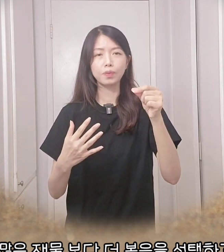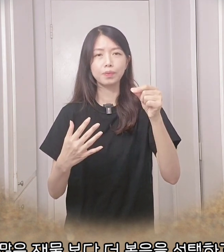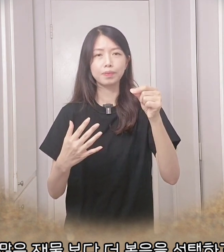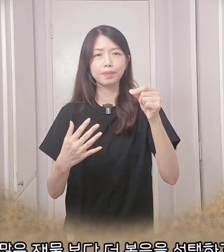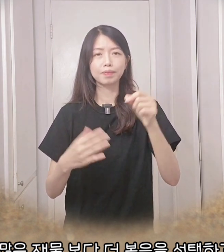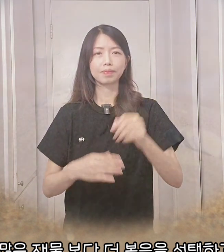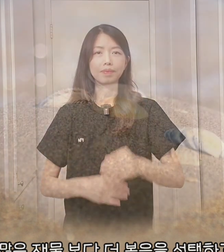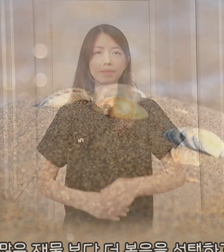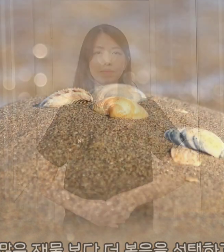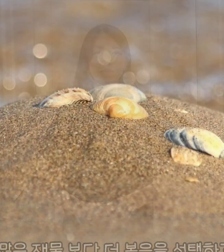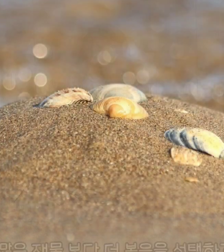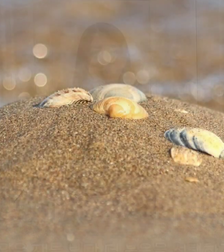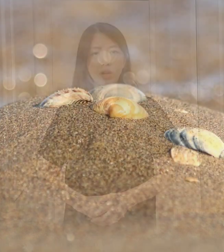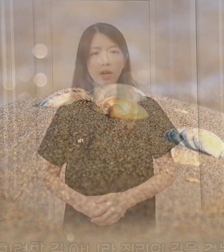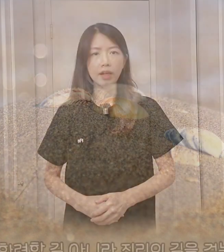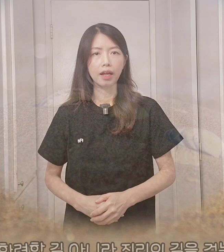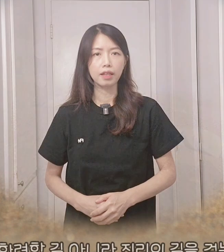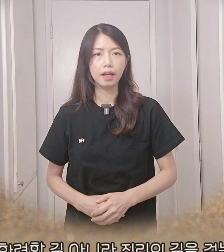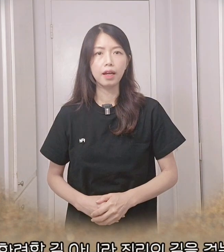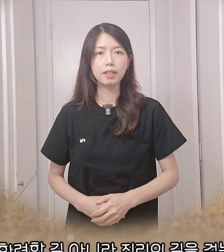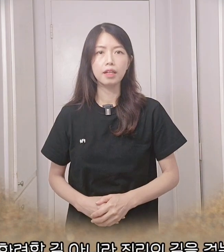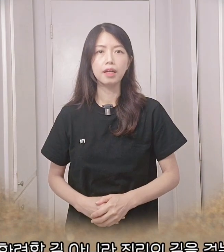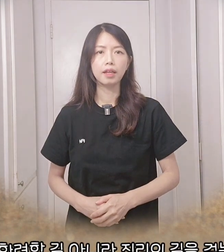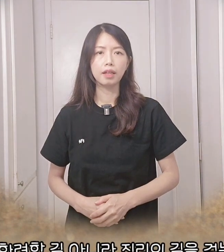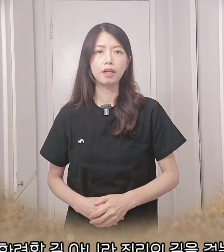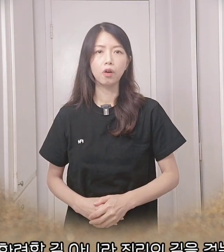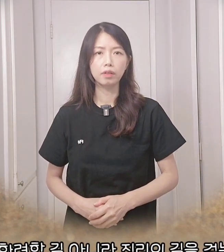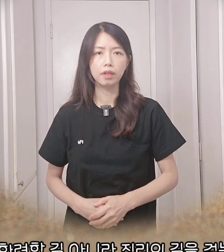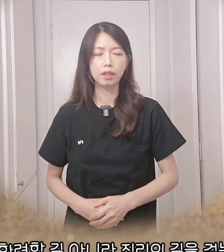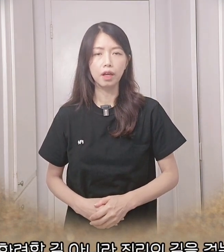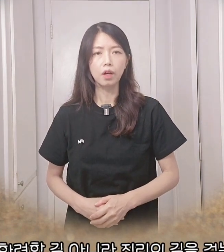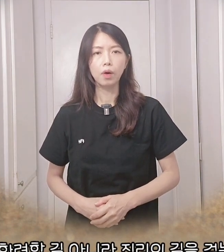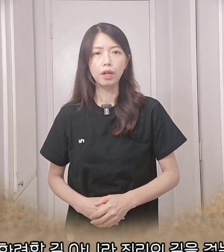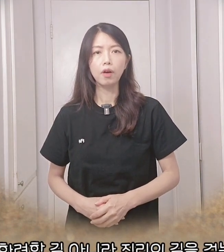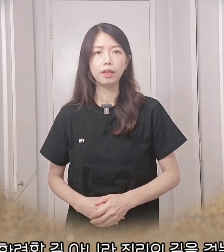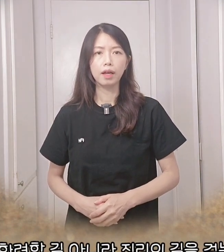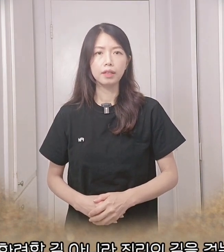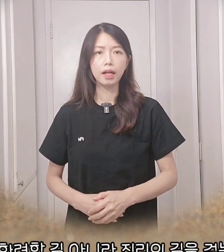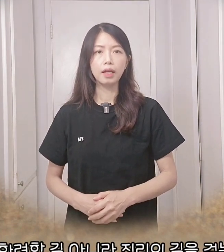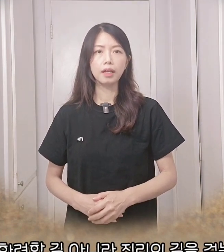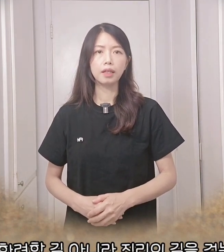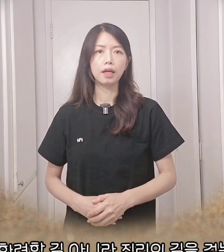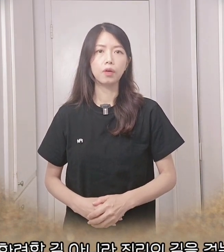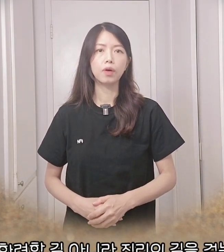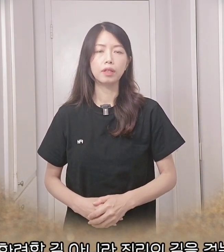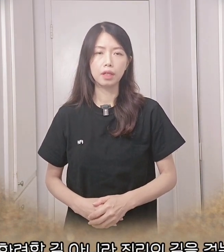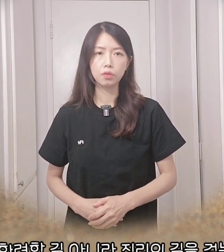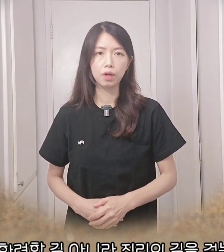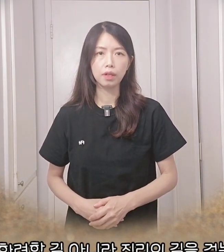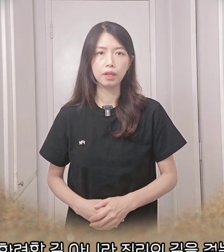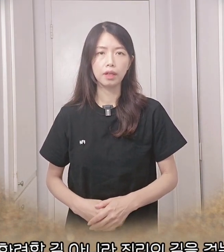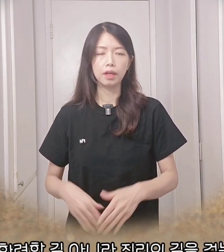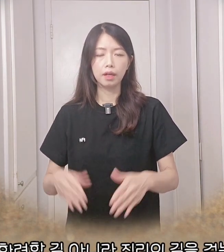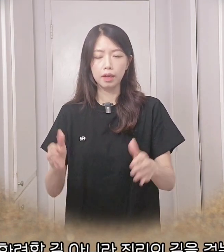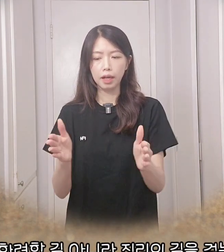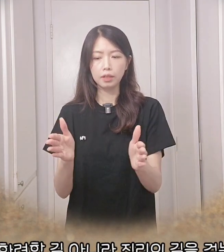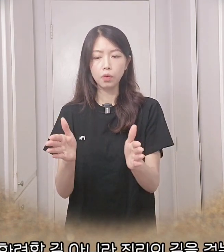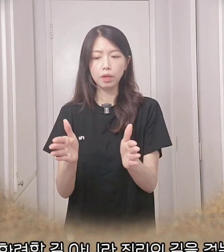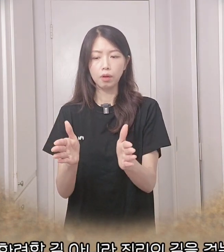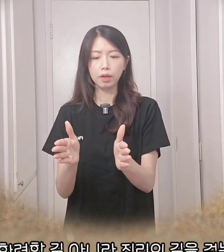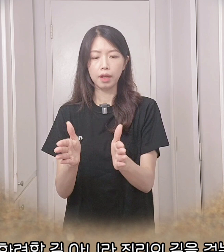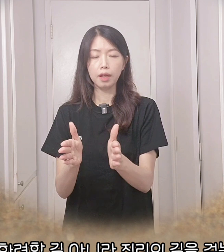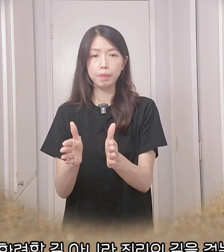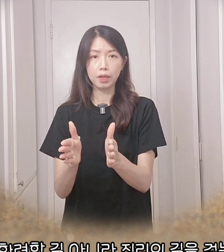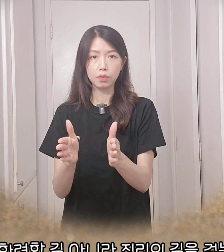선택하고, 화려한 길 아니라 진리의 길을 걷는, 화려하다, 찬란하다 라고 하는 뜻의 수어는